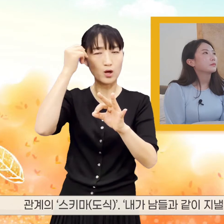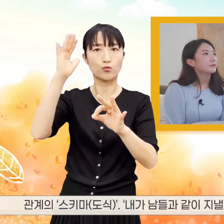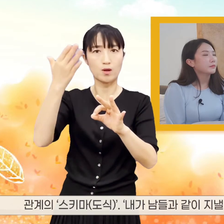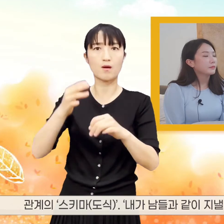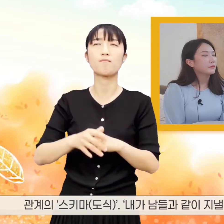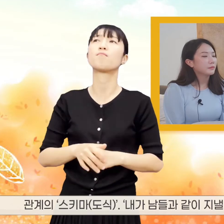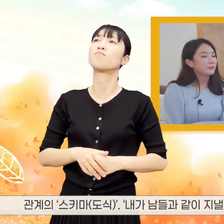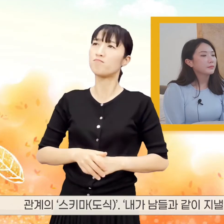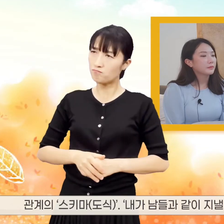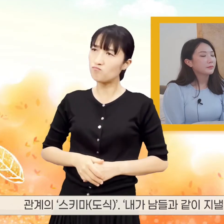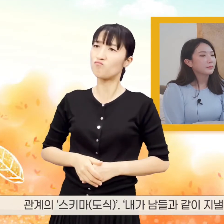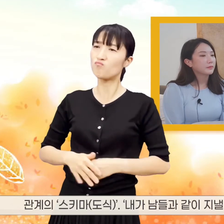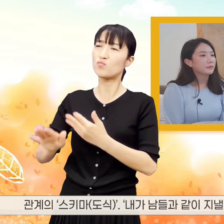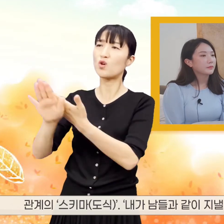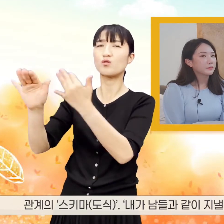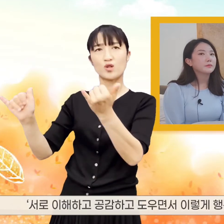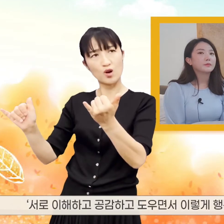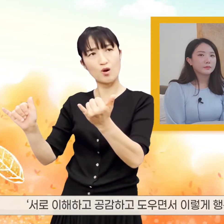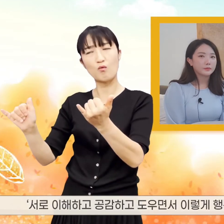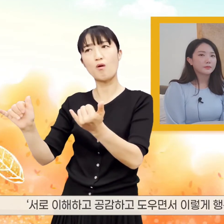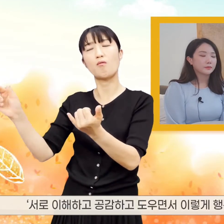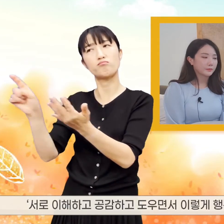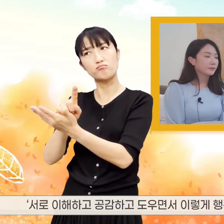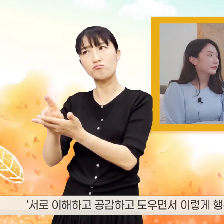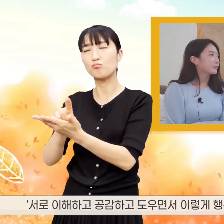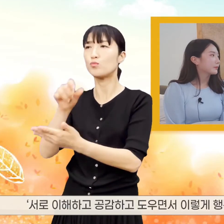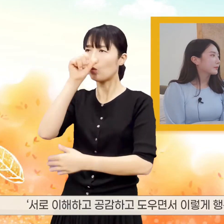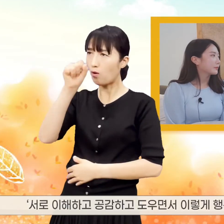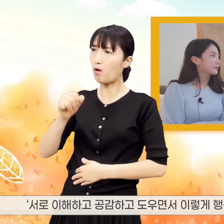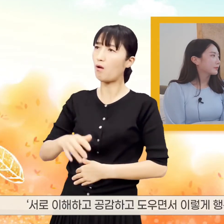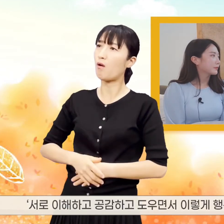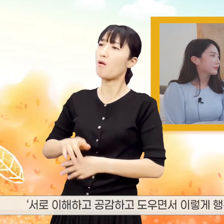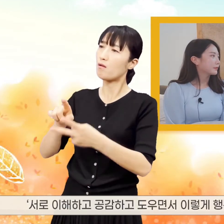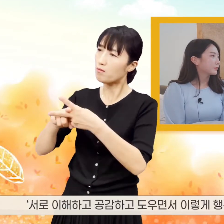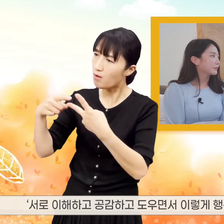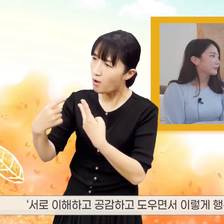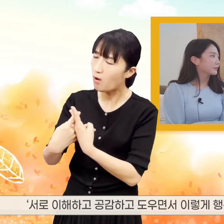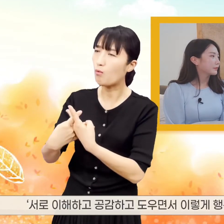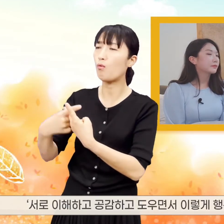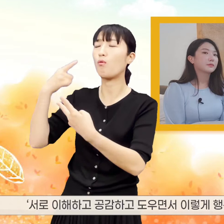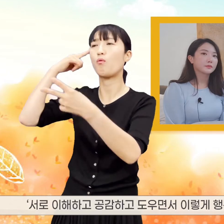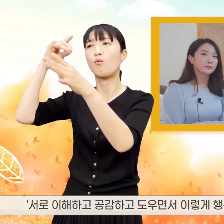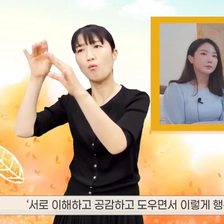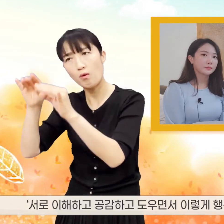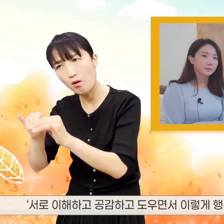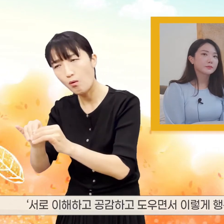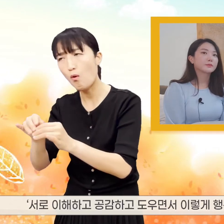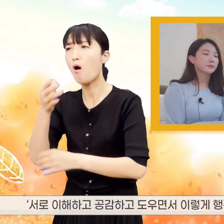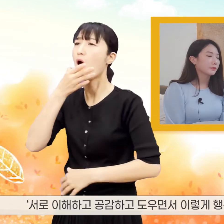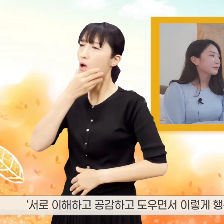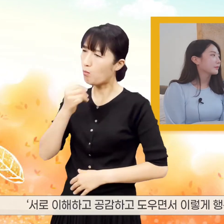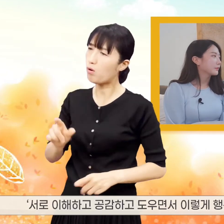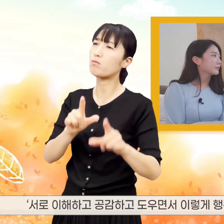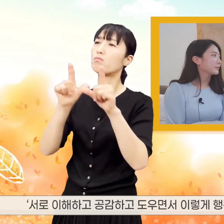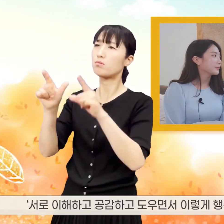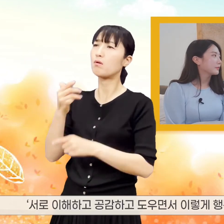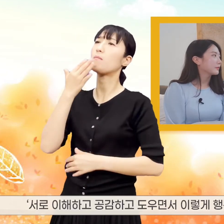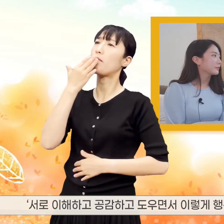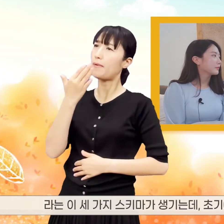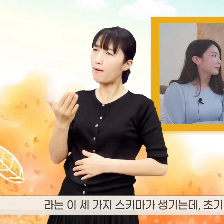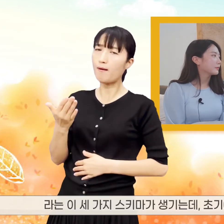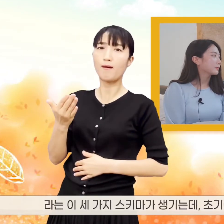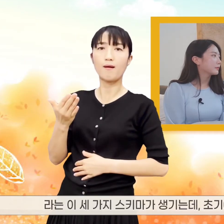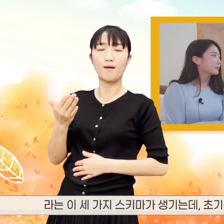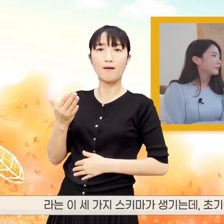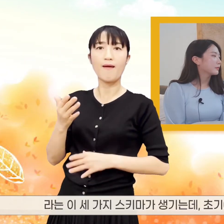지낼 때는 이렇게 좋은 거구나. 서로 이해하고 공감하고 서로 도우면서 이렇게 행복하게 살 수 있는 거구나라는